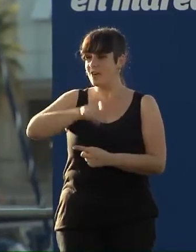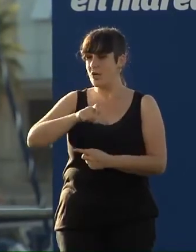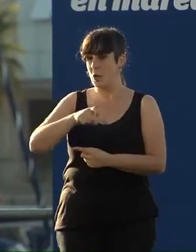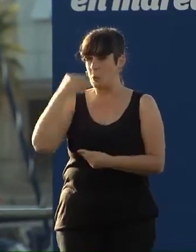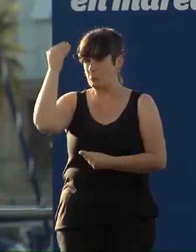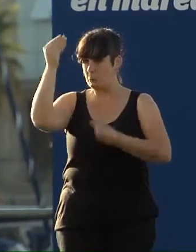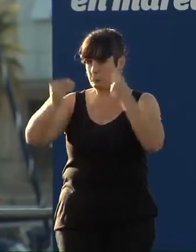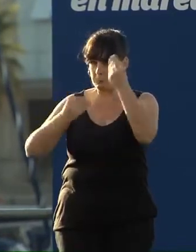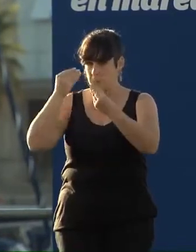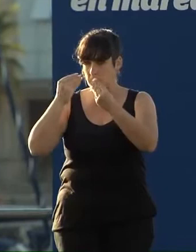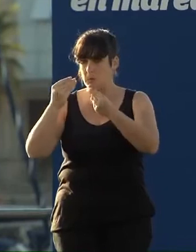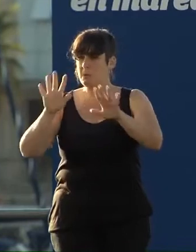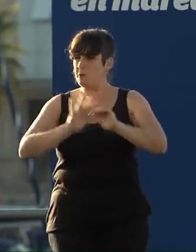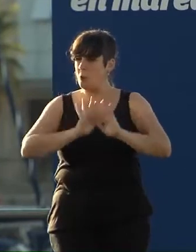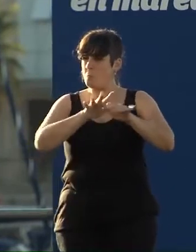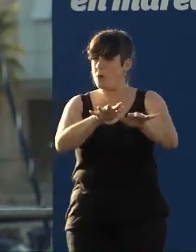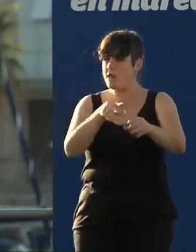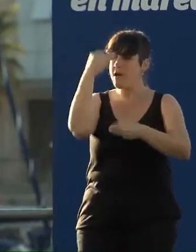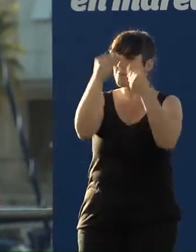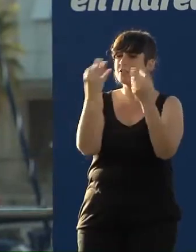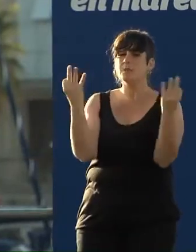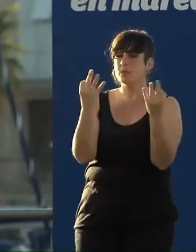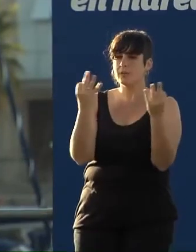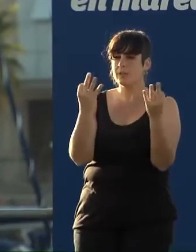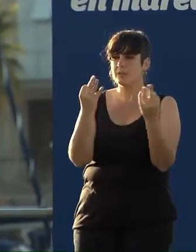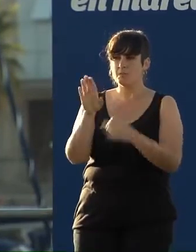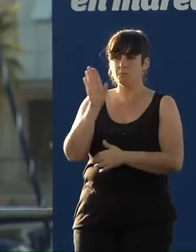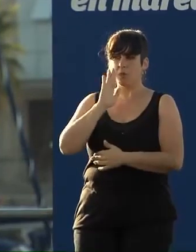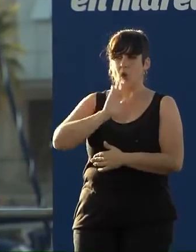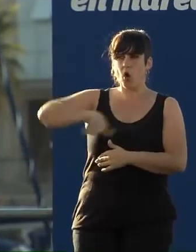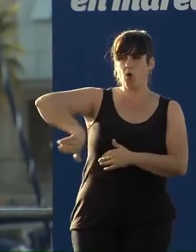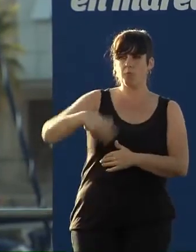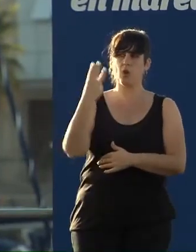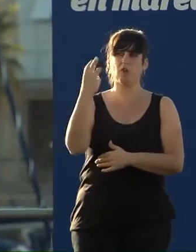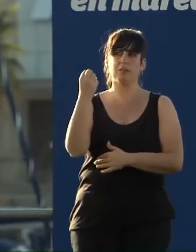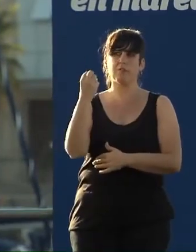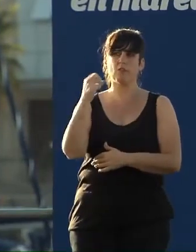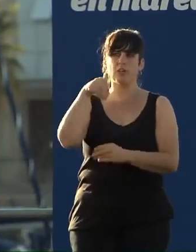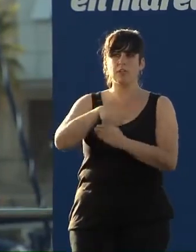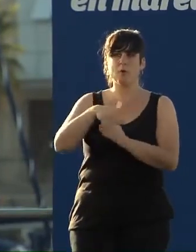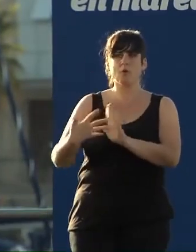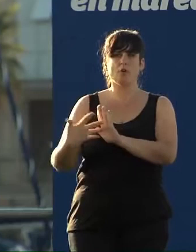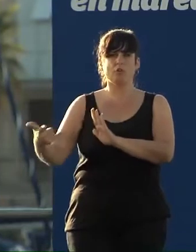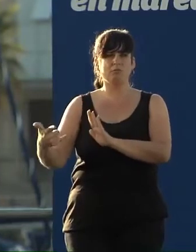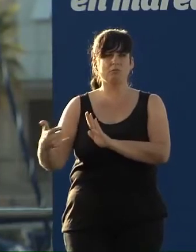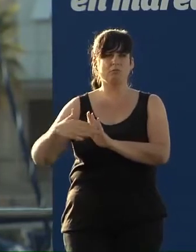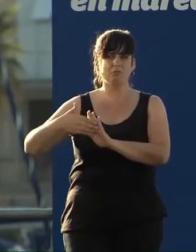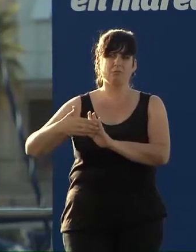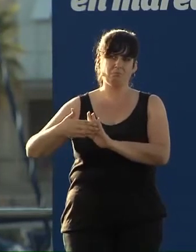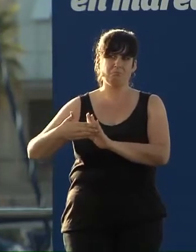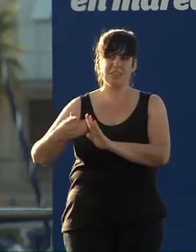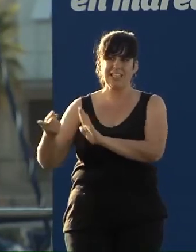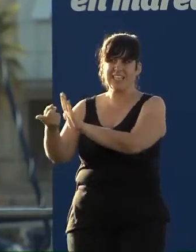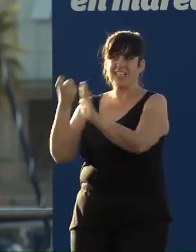preguntos en marea preguntan a corrupción mill de vos y aí